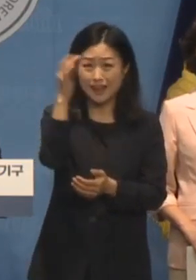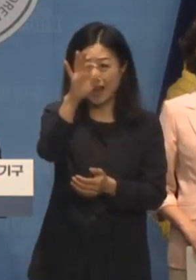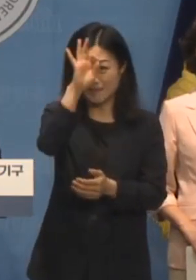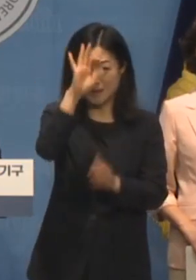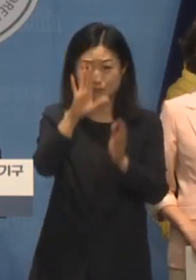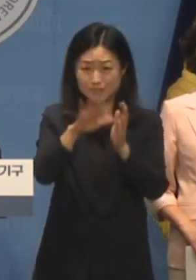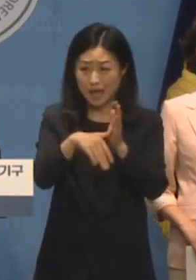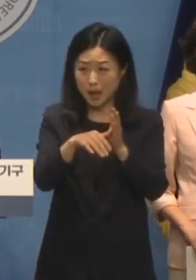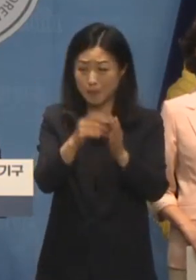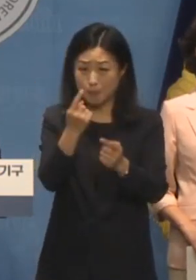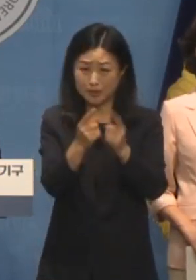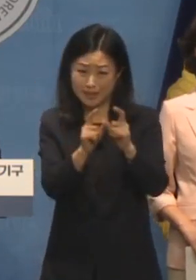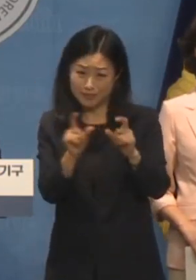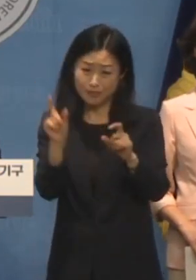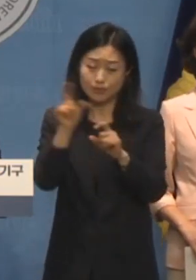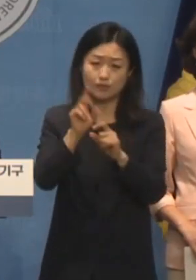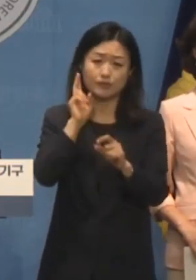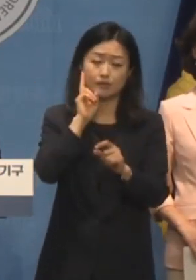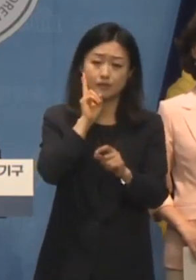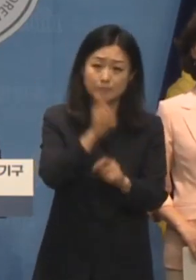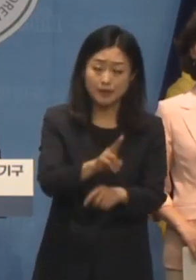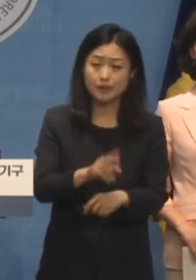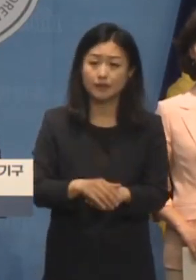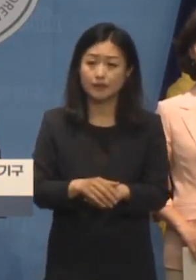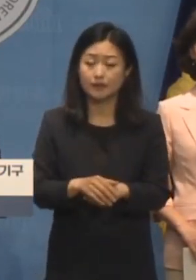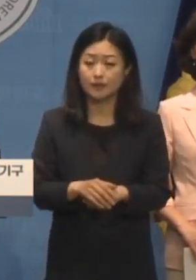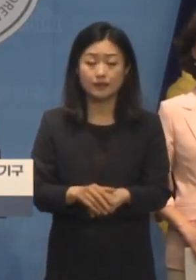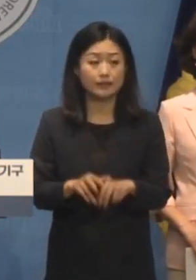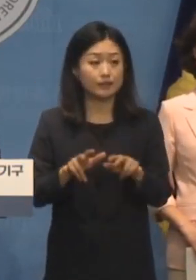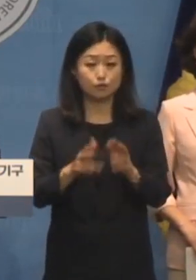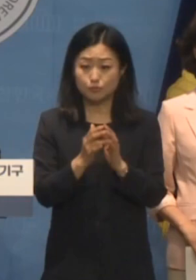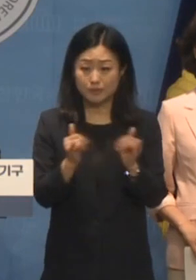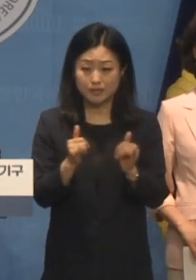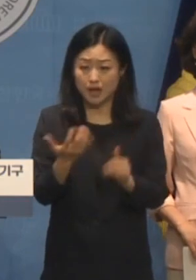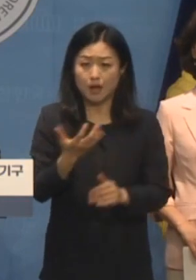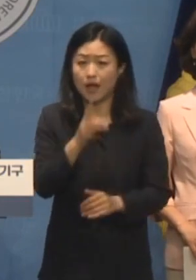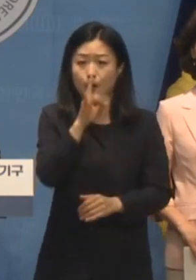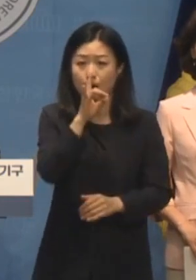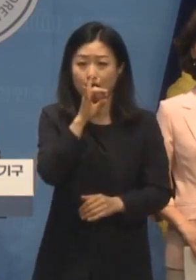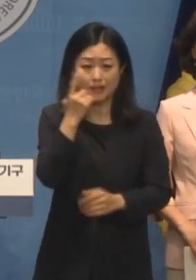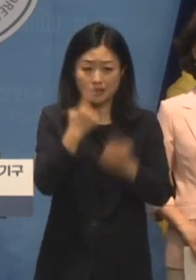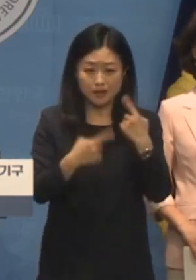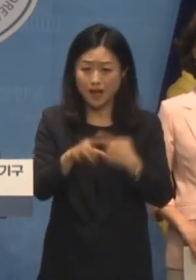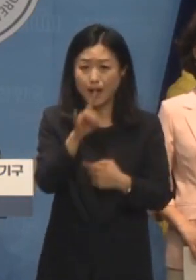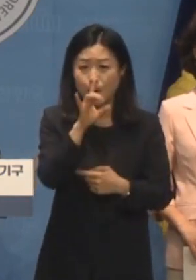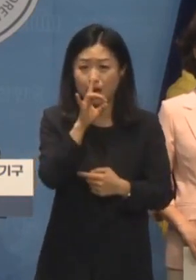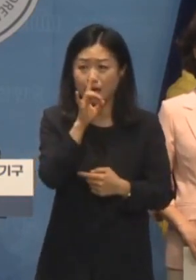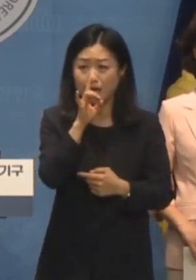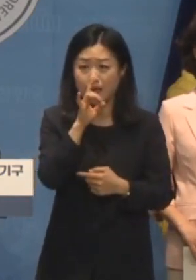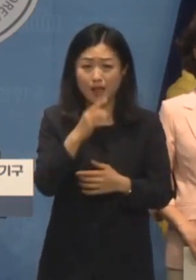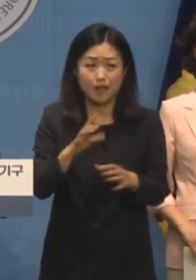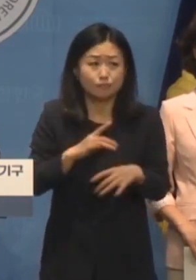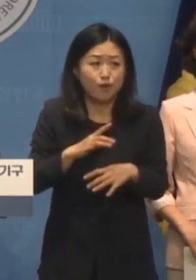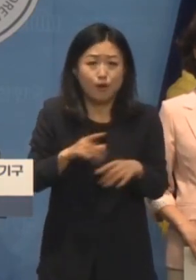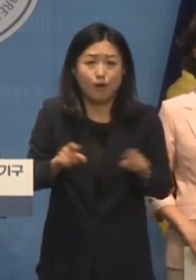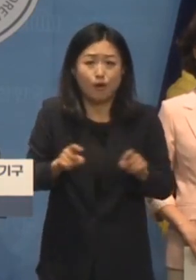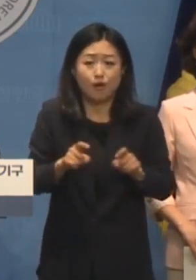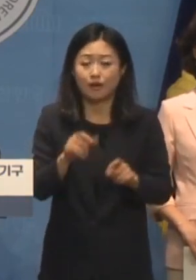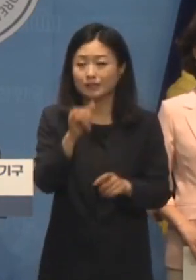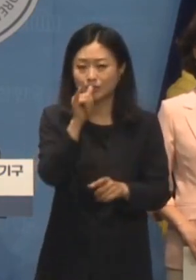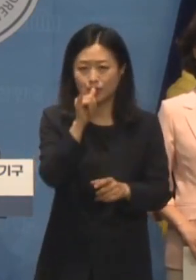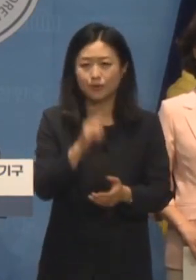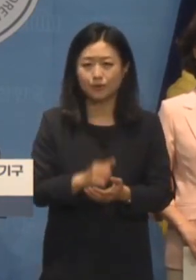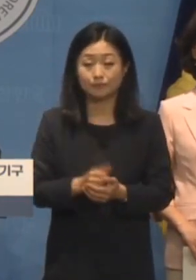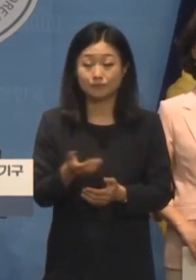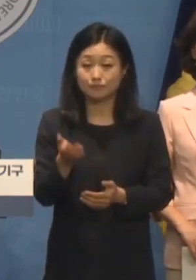있습니다 국민은 국민은 아프면 안 된다 다치면 안 된다 공포에 떨고 있습니다